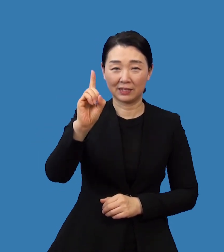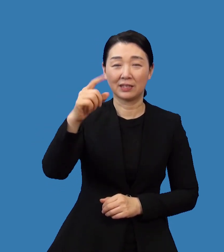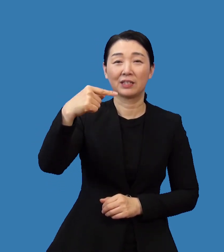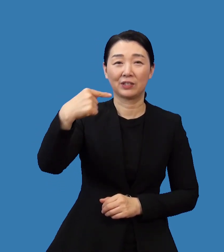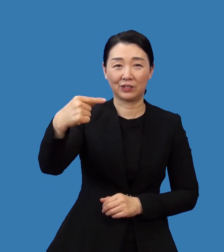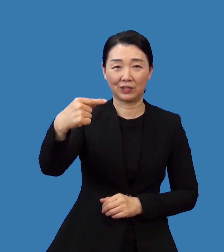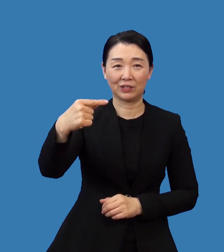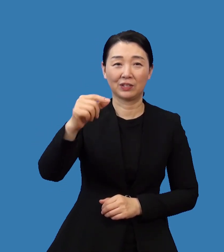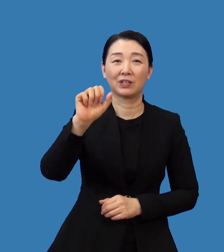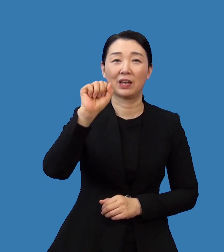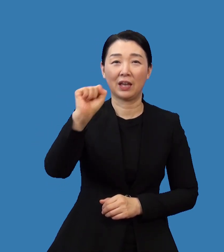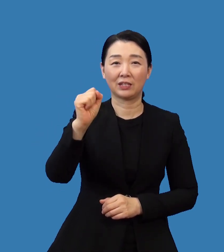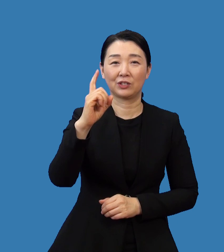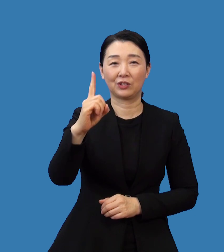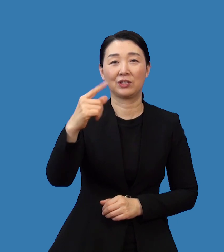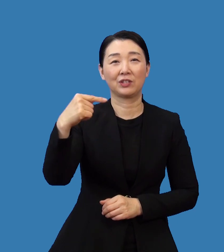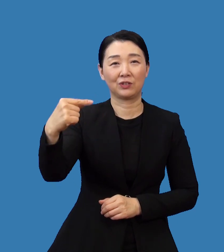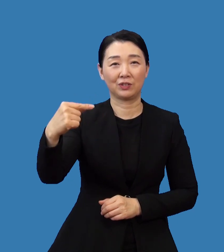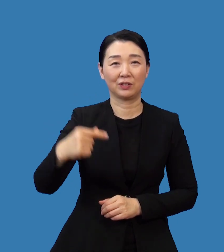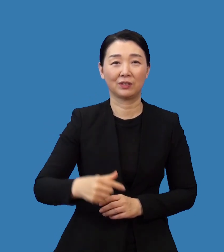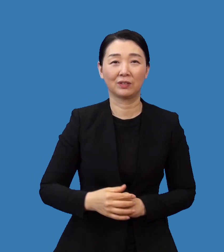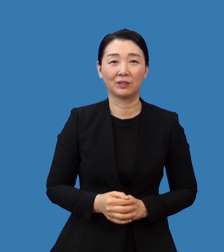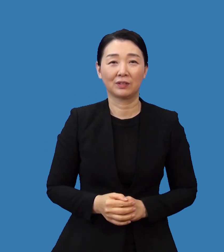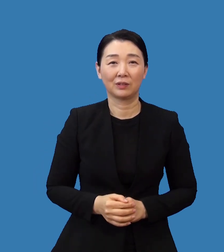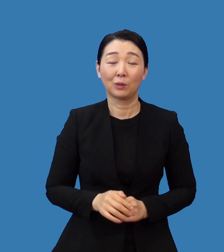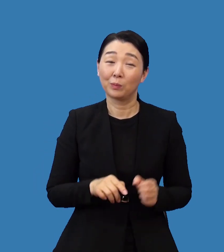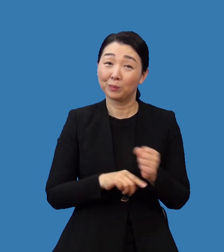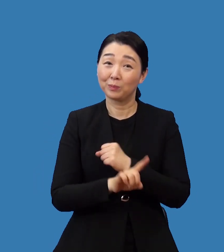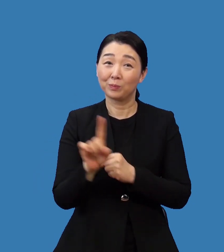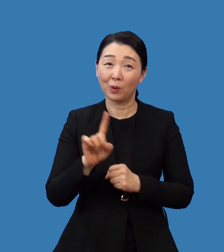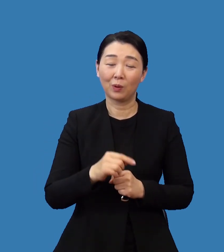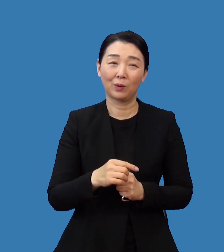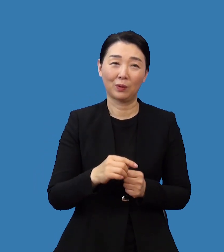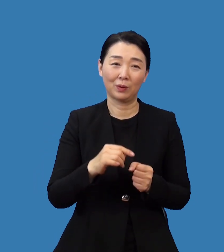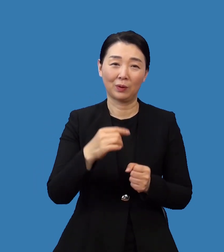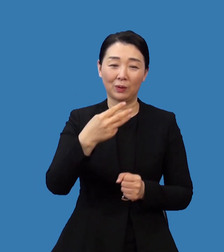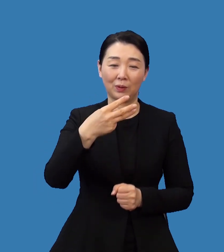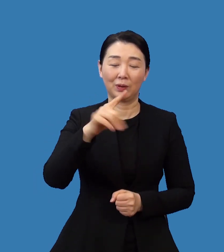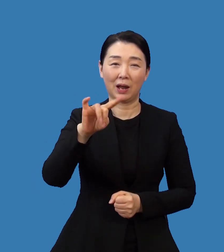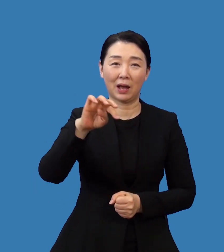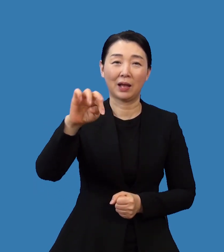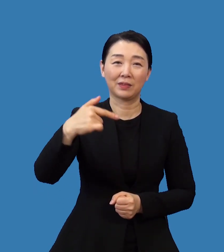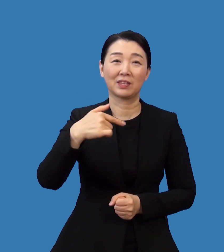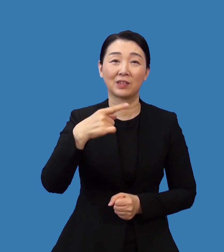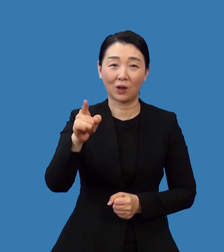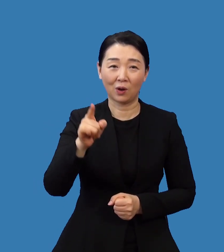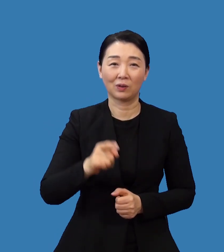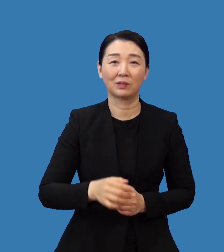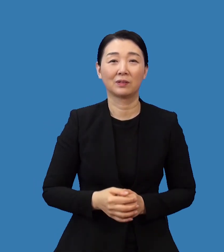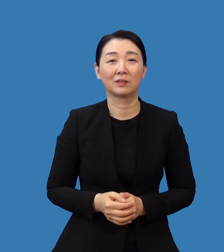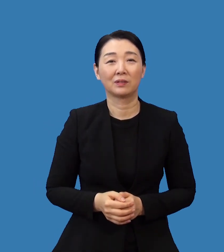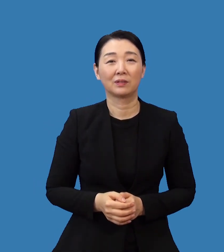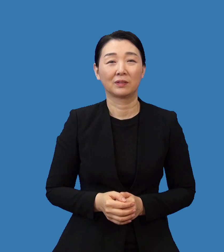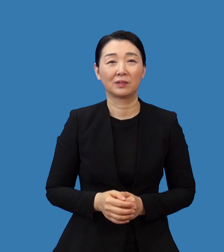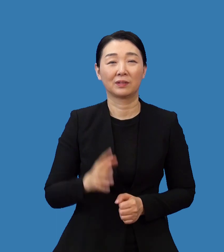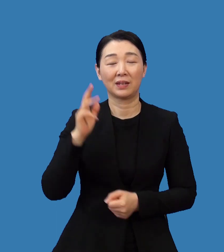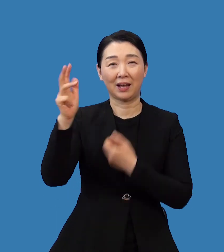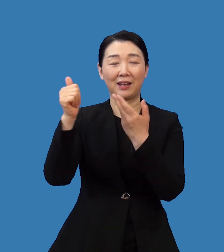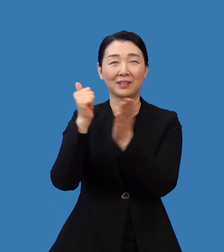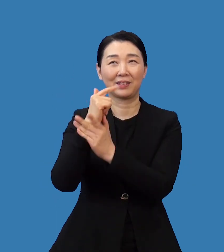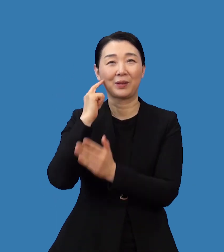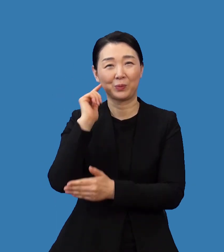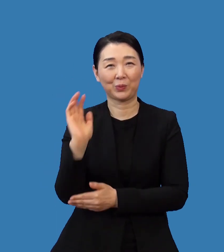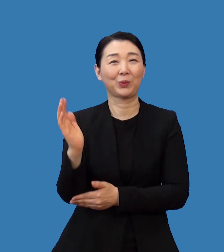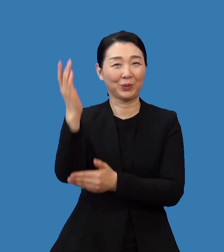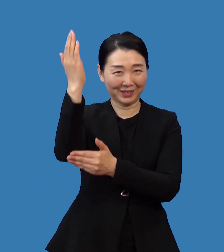SDG, SDG. 이게 무슨 말이냐면 라틴어로 Soli Deo Gloria.